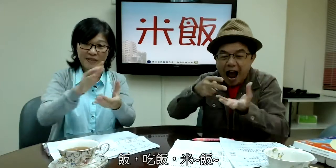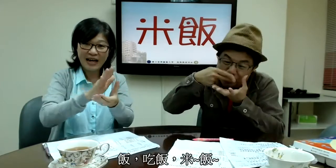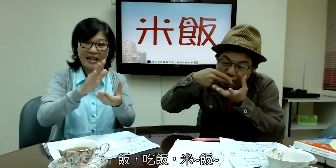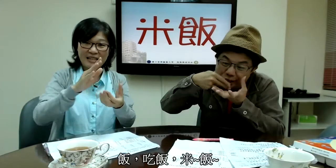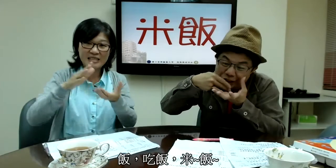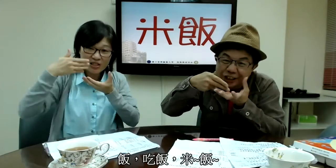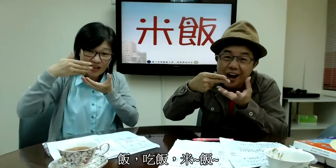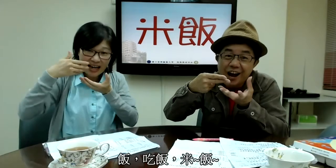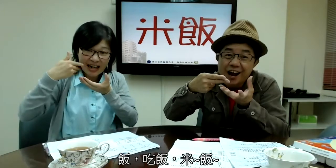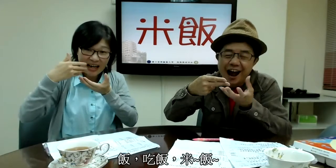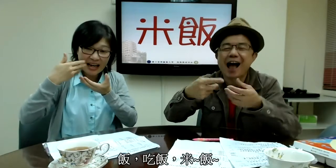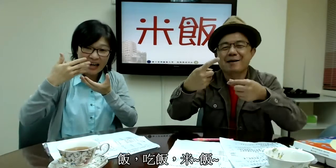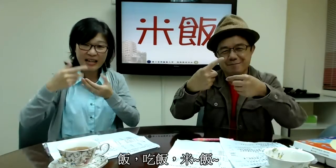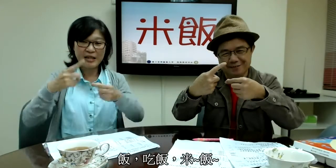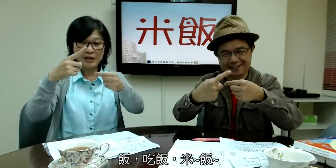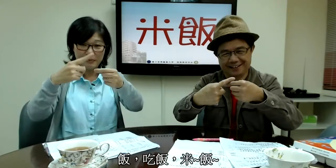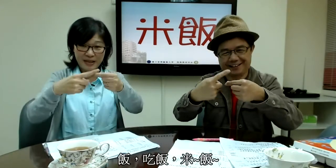饭，吃饭，米